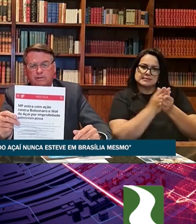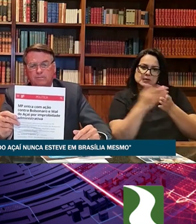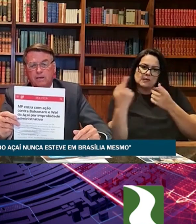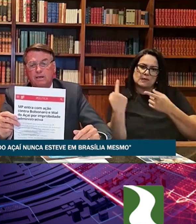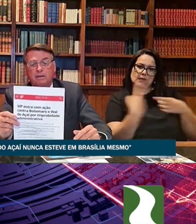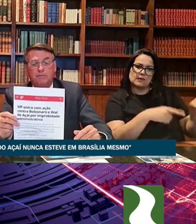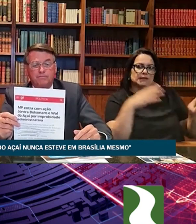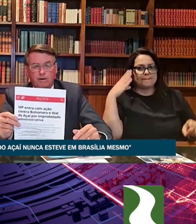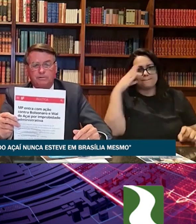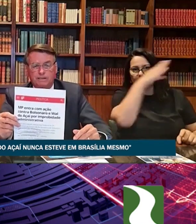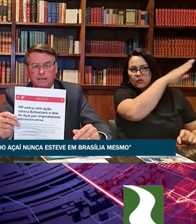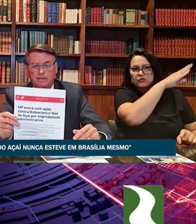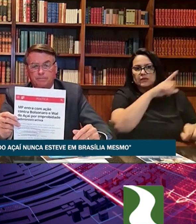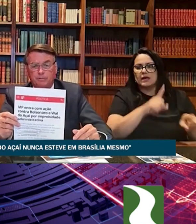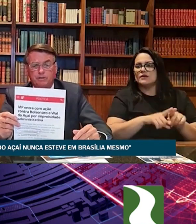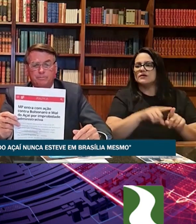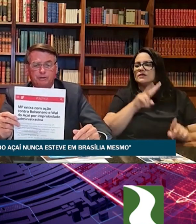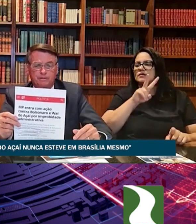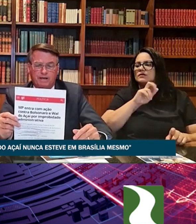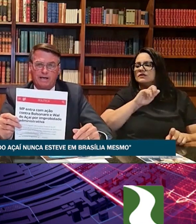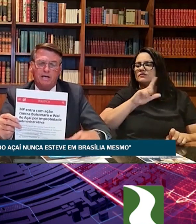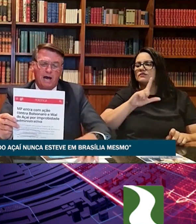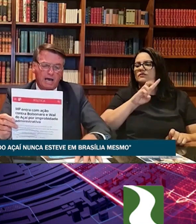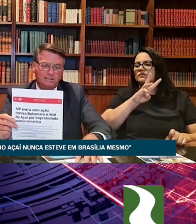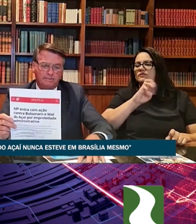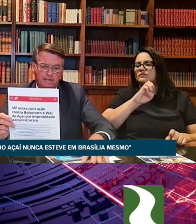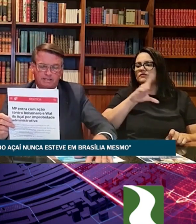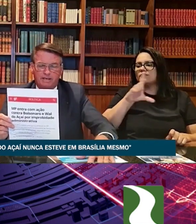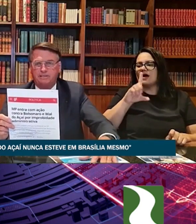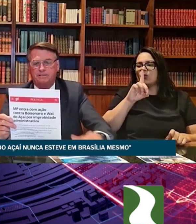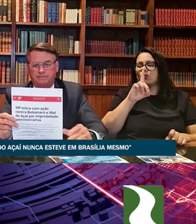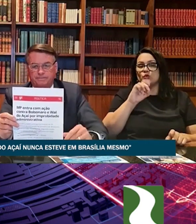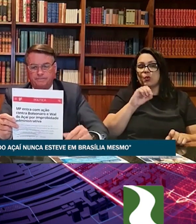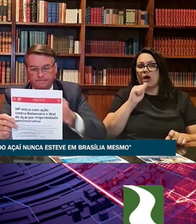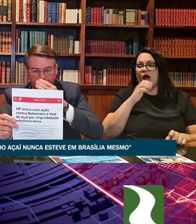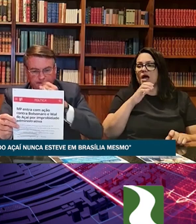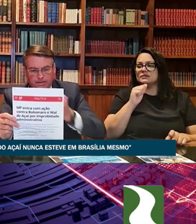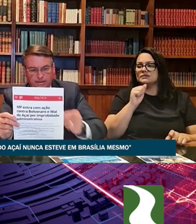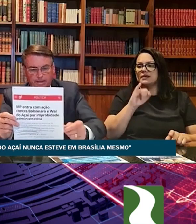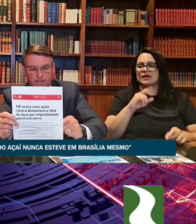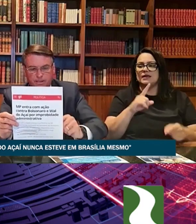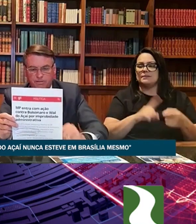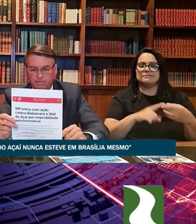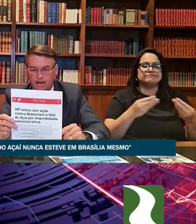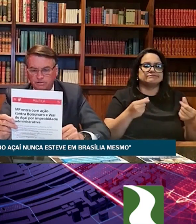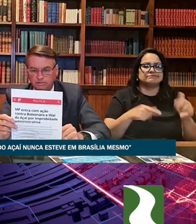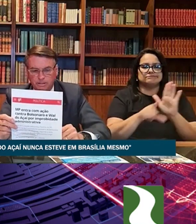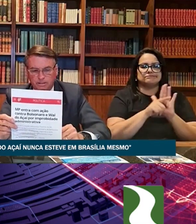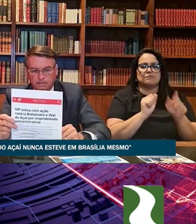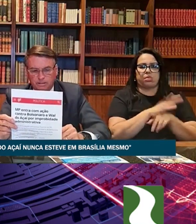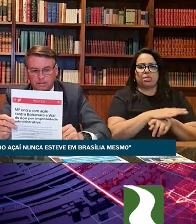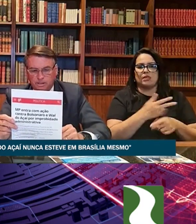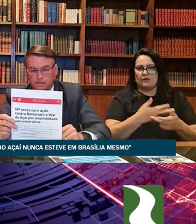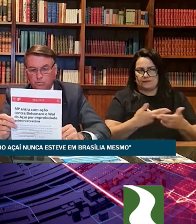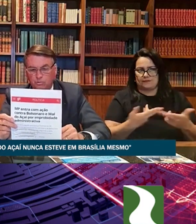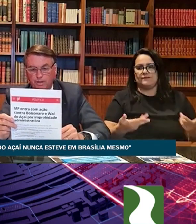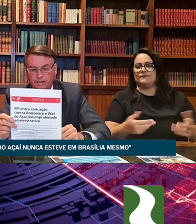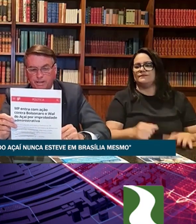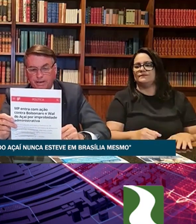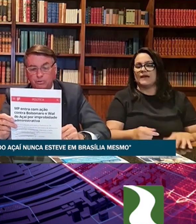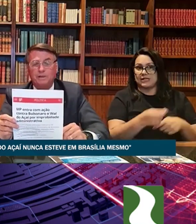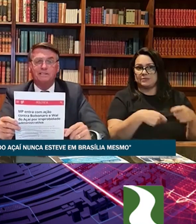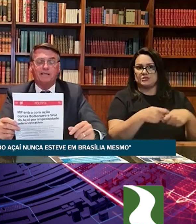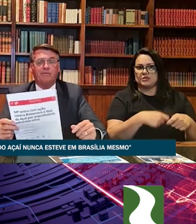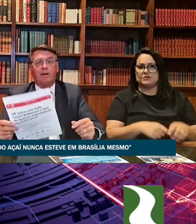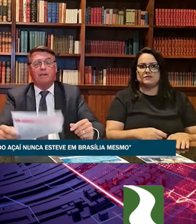que essa posição de todo o respeito do Ministério Público Federal por quê que horas se tá investigando de 2018 ser o